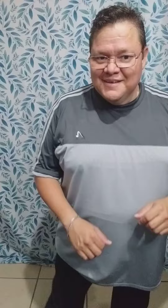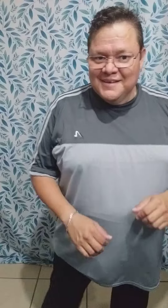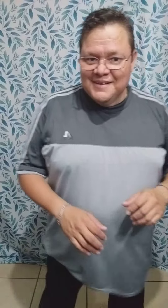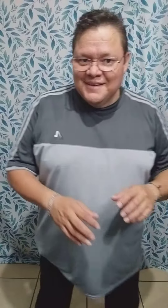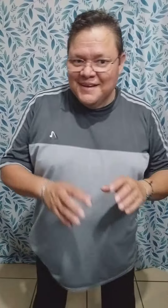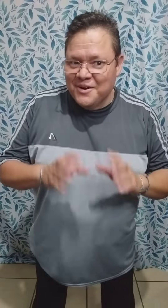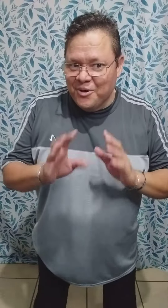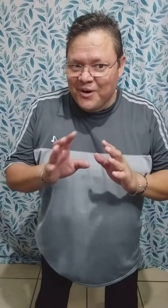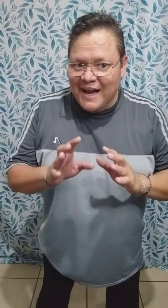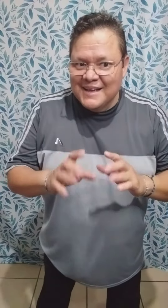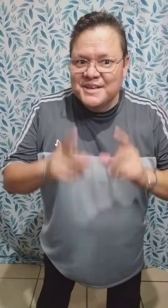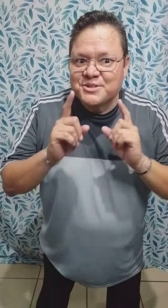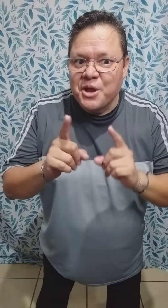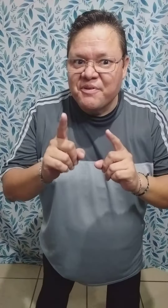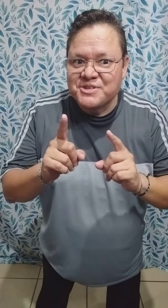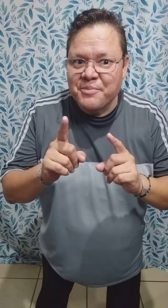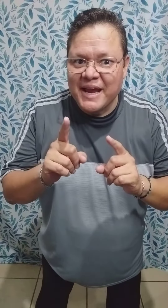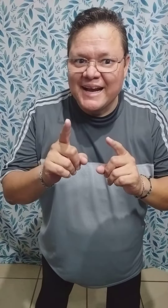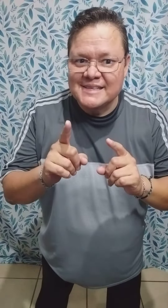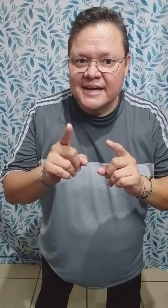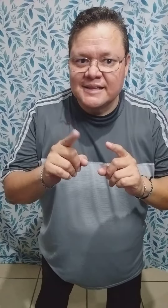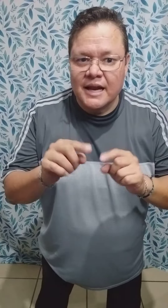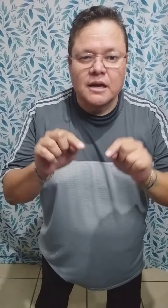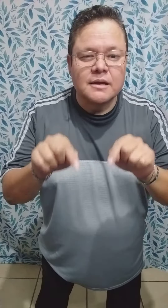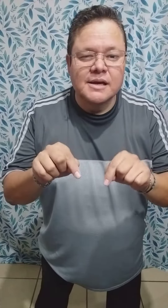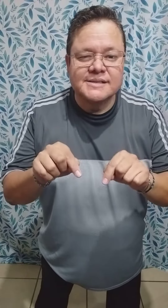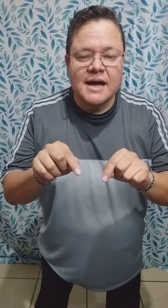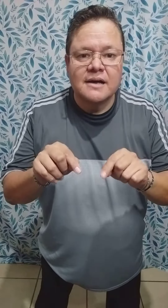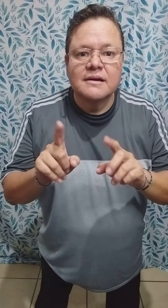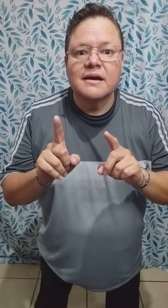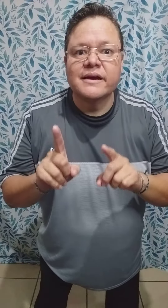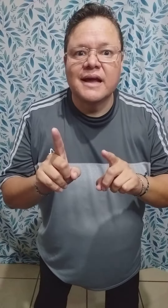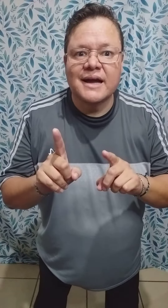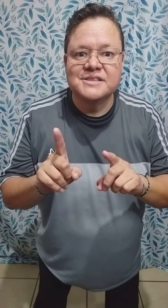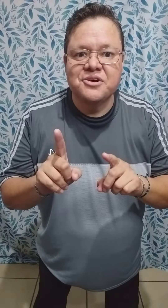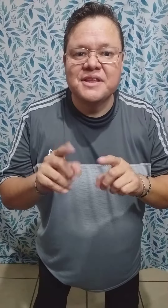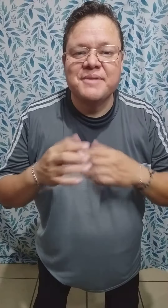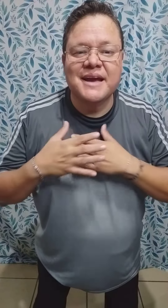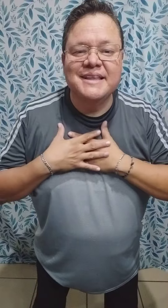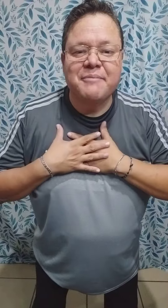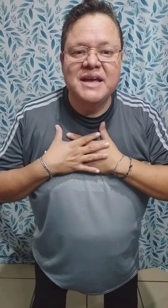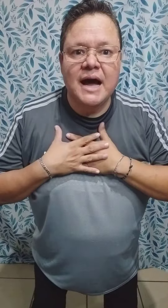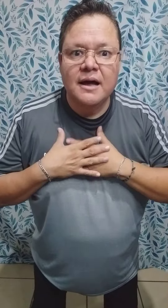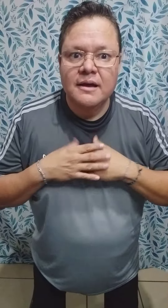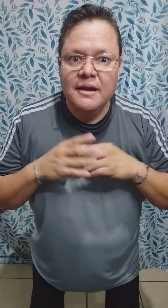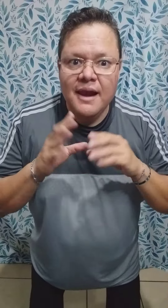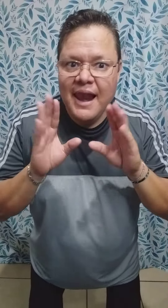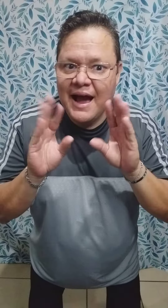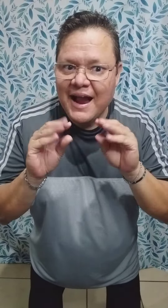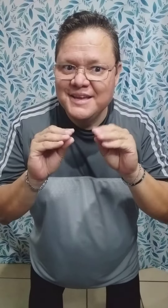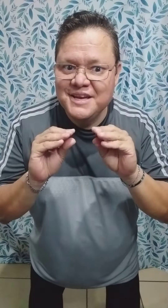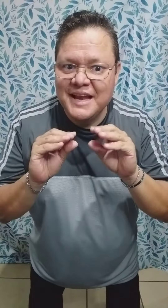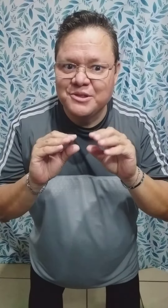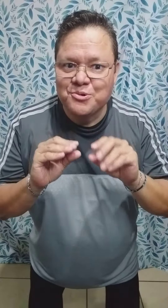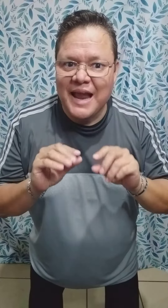Hola, soy el profesor Miguel Ángel Cernaterán y esta es la canción de mi querida amiga La Gallina Tula.